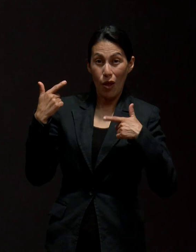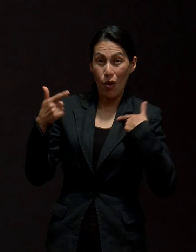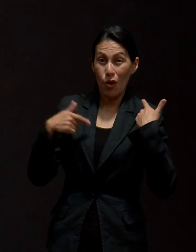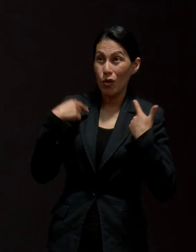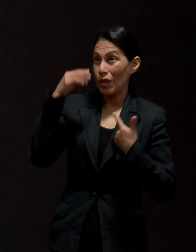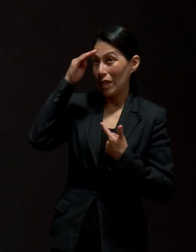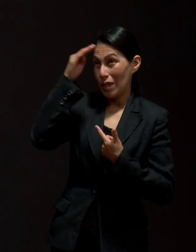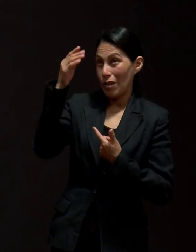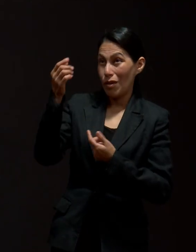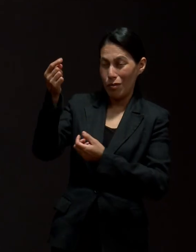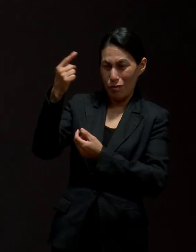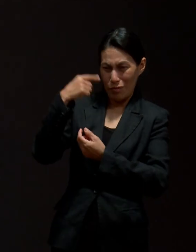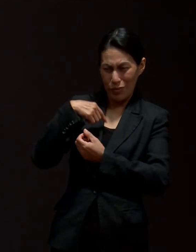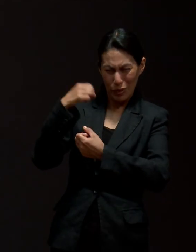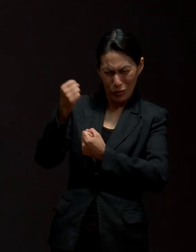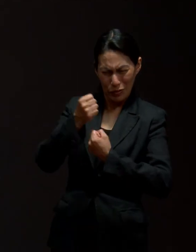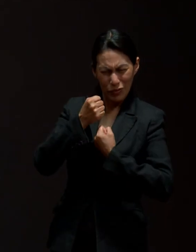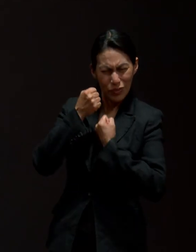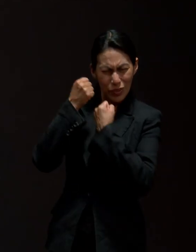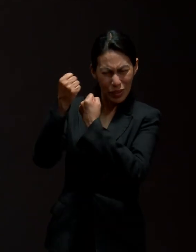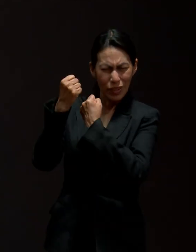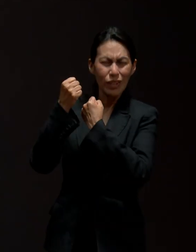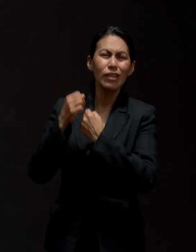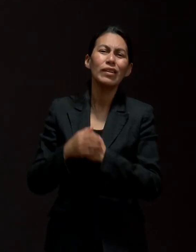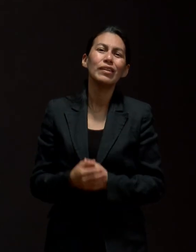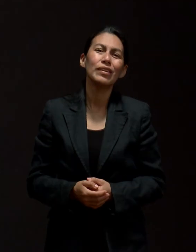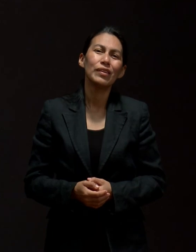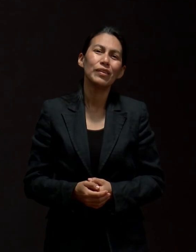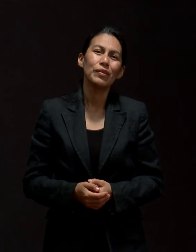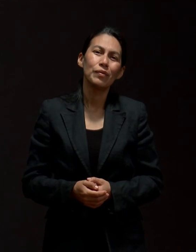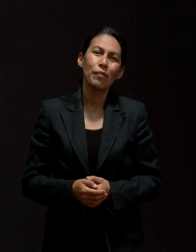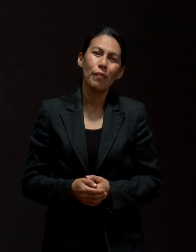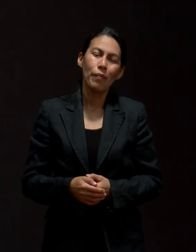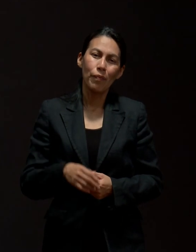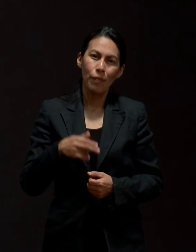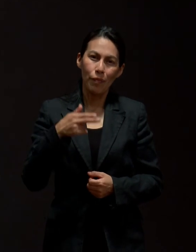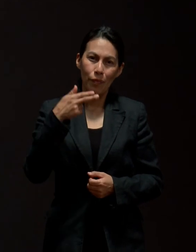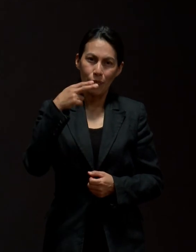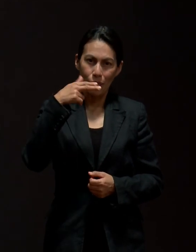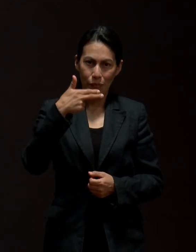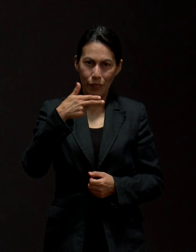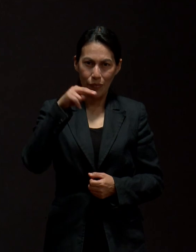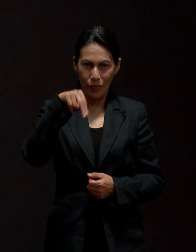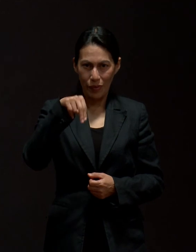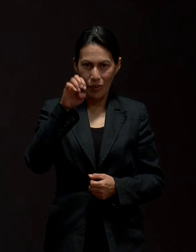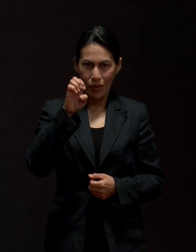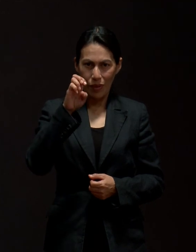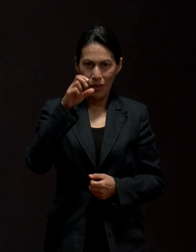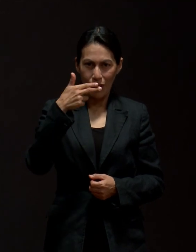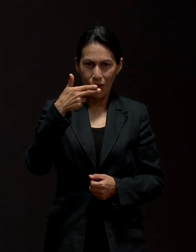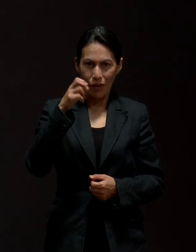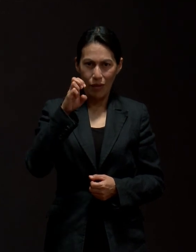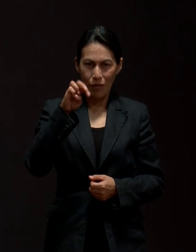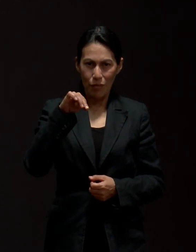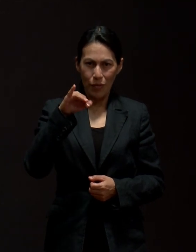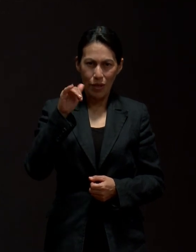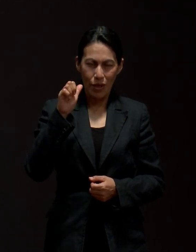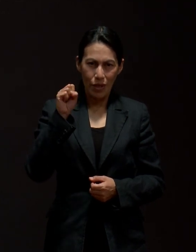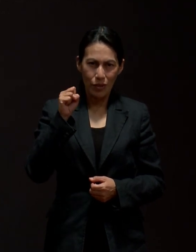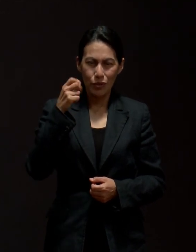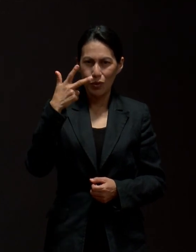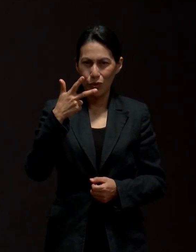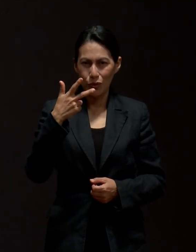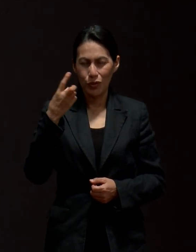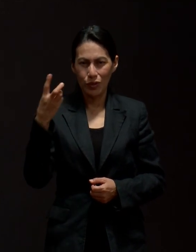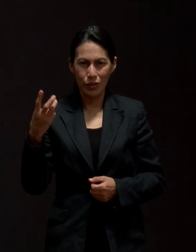Señor es mi fortaleza. Ese es mi favorito, favorito. Neemías 8.10. Neemías 8.10. Y cuando hay tristeza